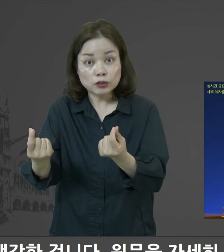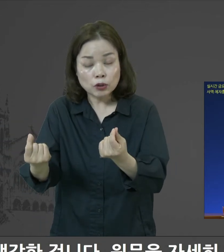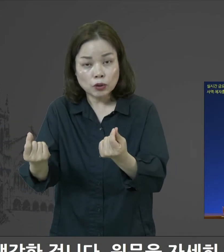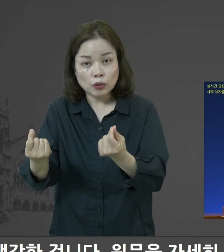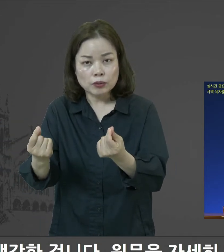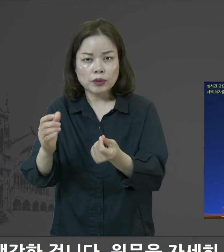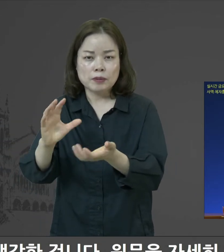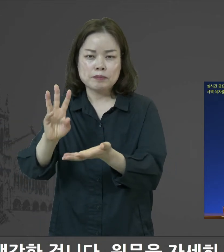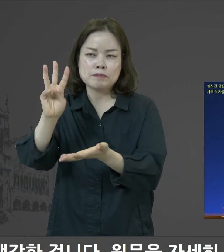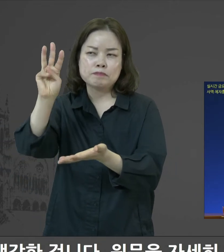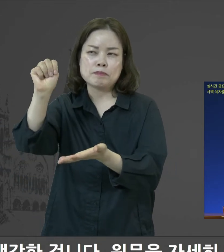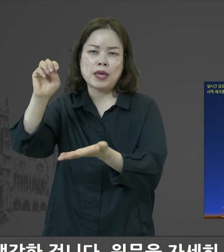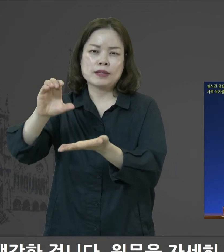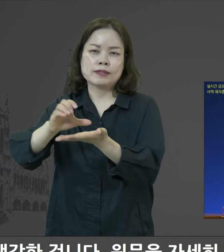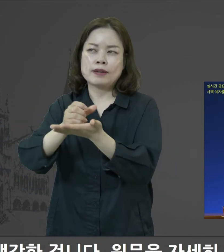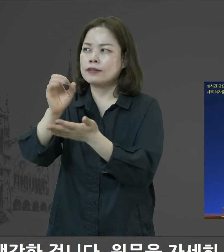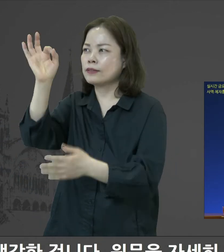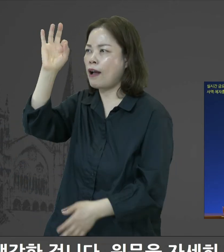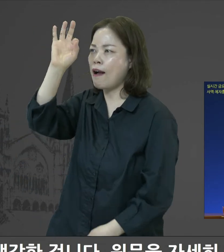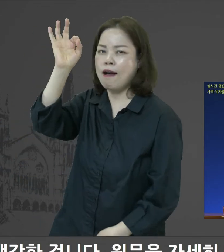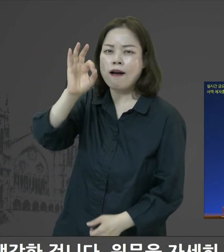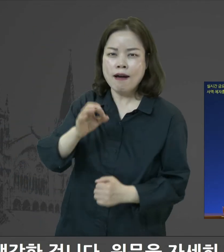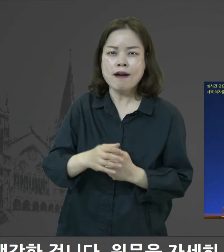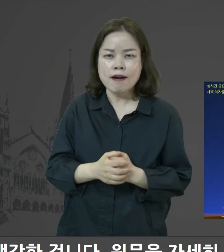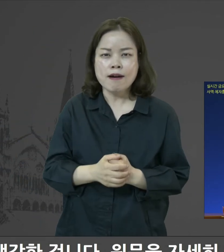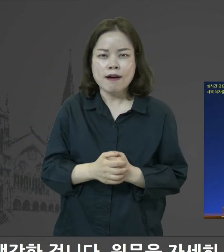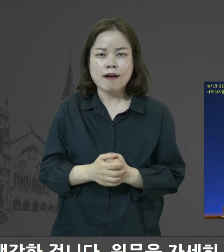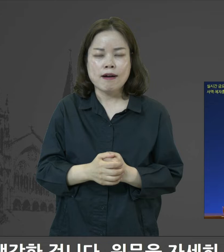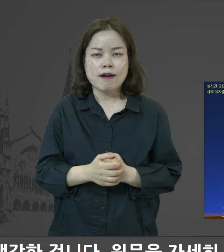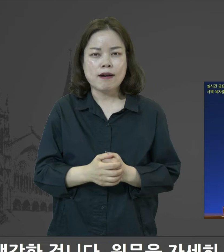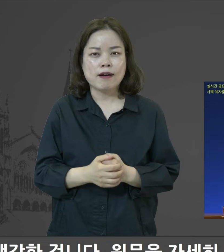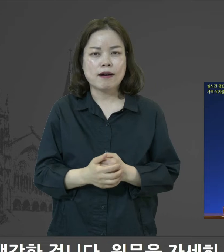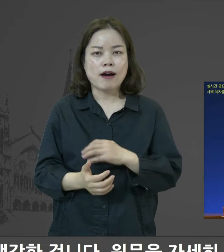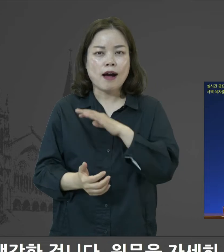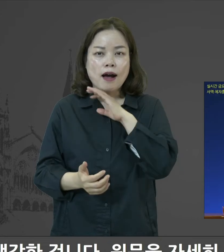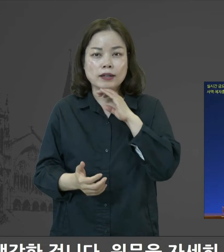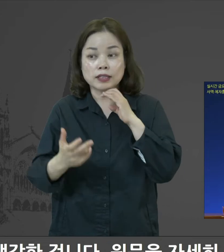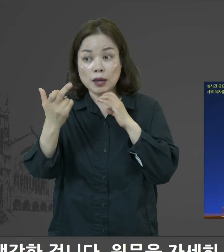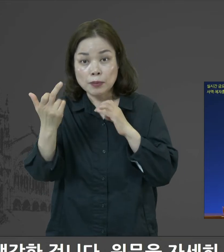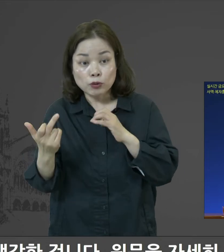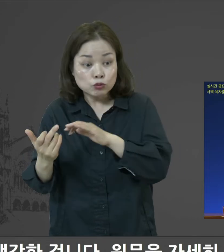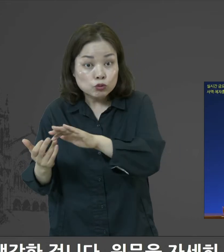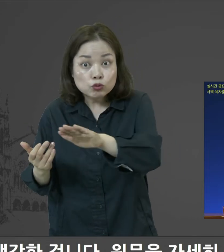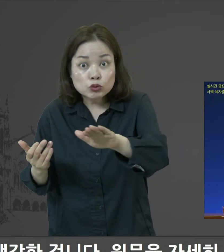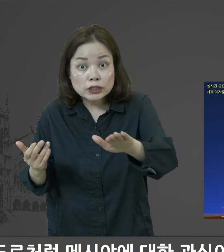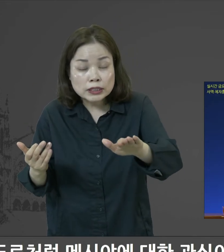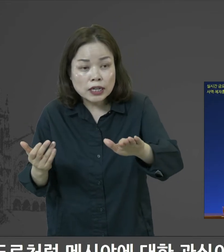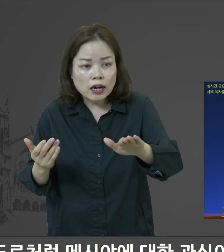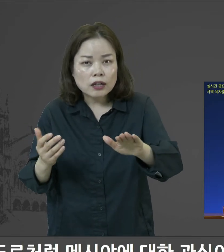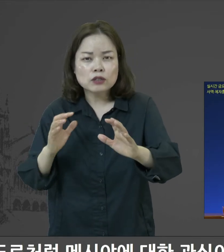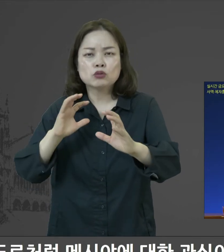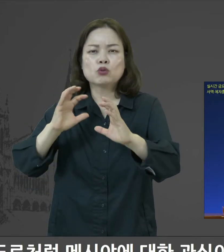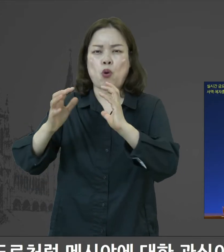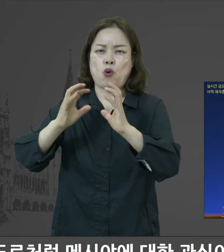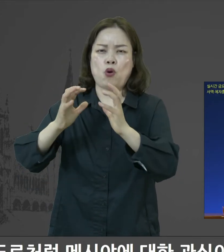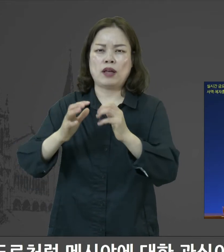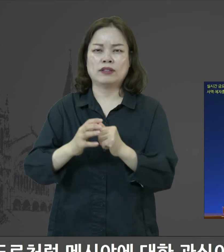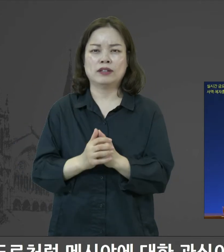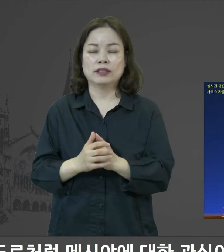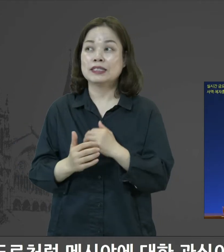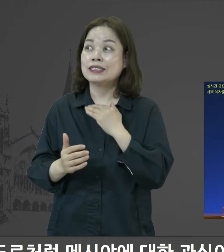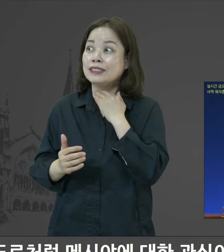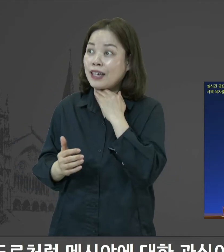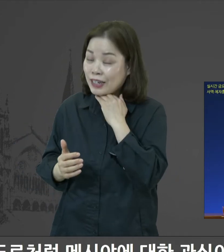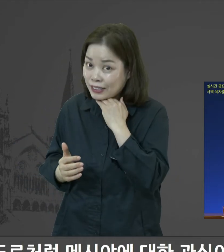찾았던 것 같습니다. 그래서 안드레가 베드로에게 얘기하는 것처럼 우리가 토론하던, 우리가